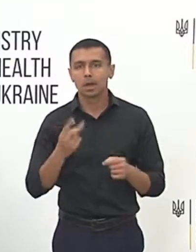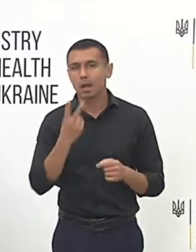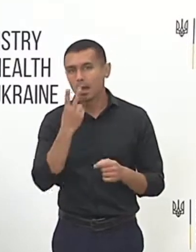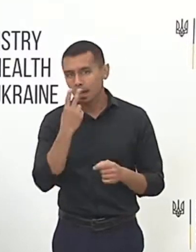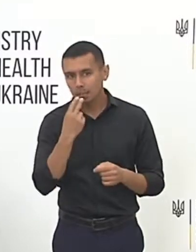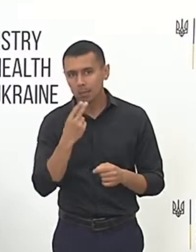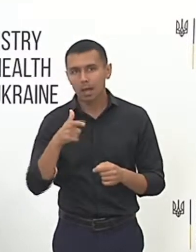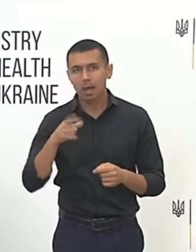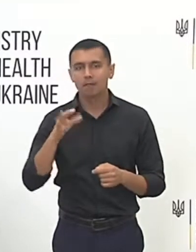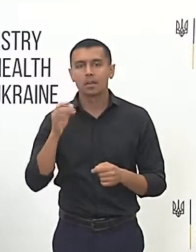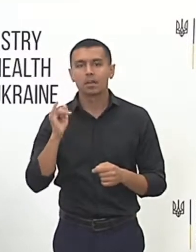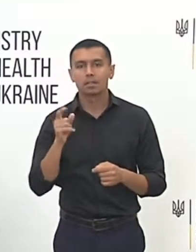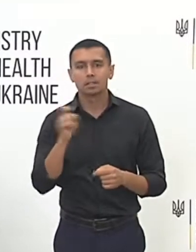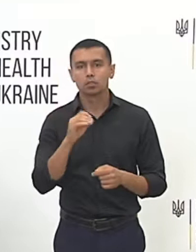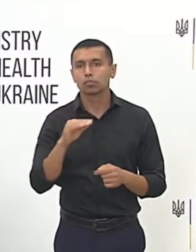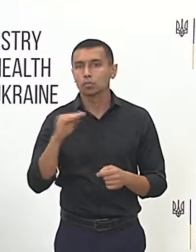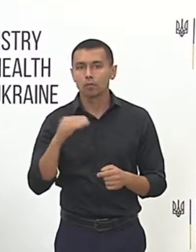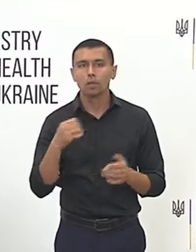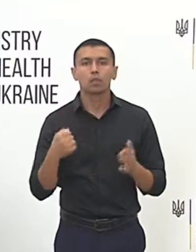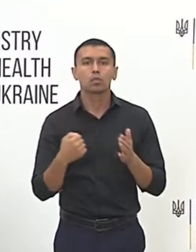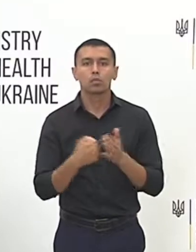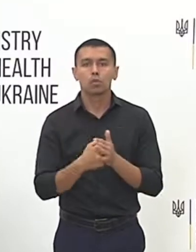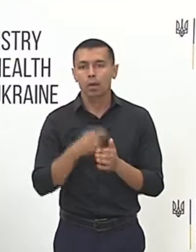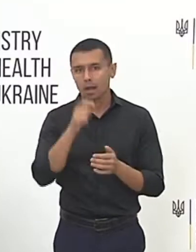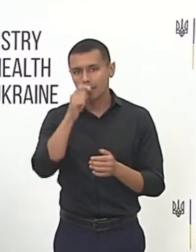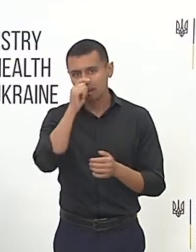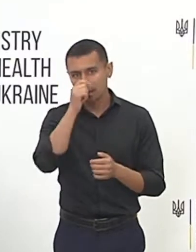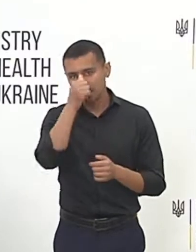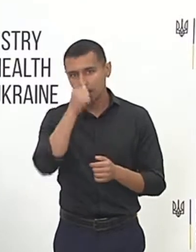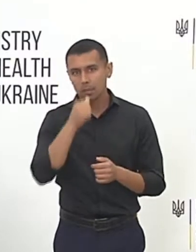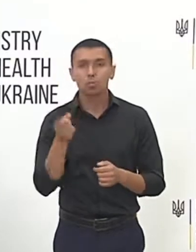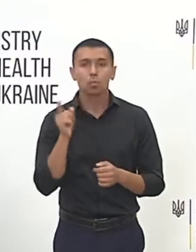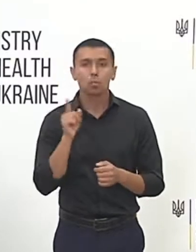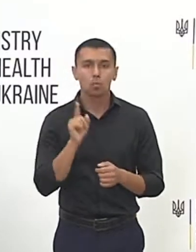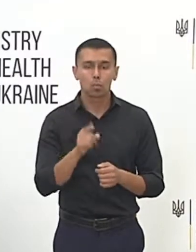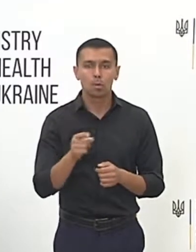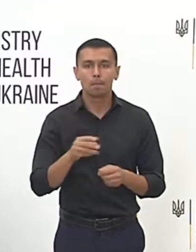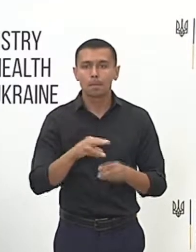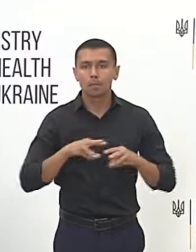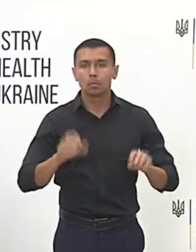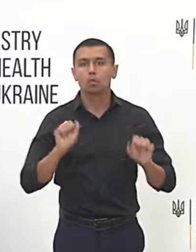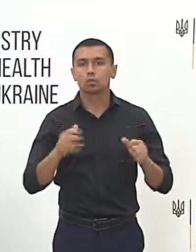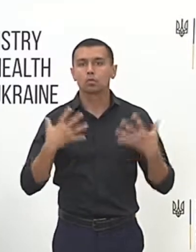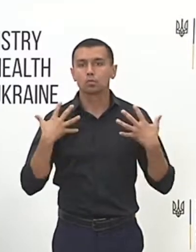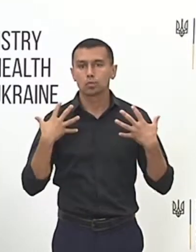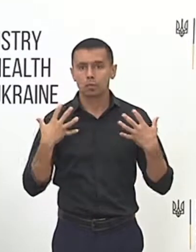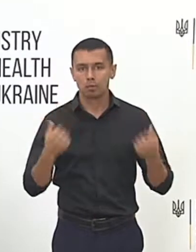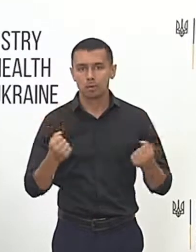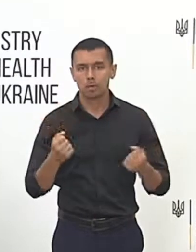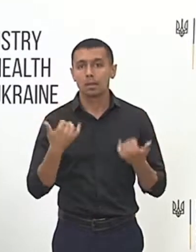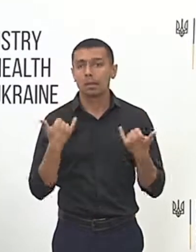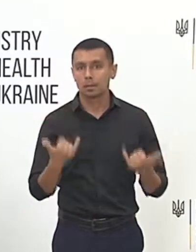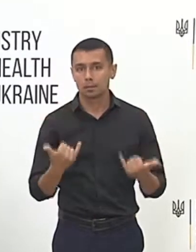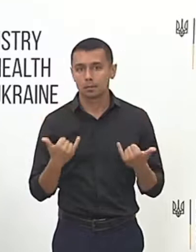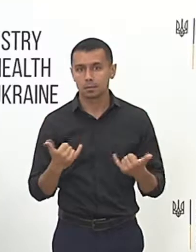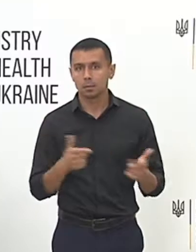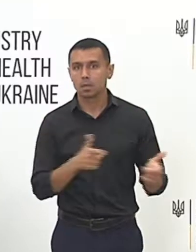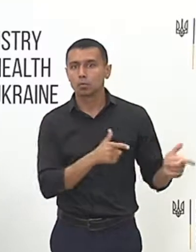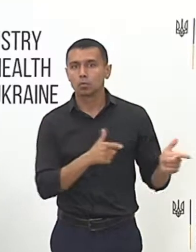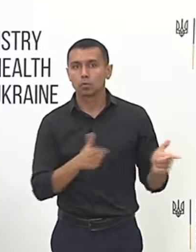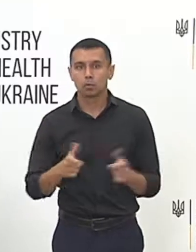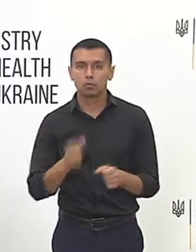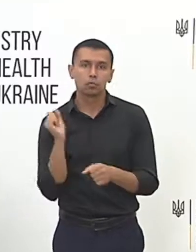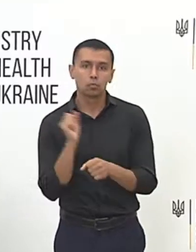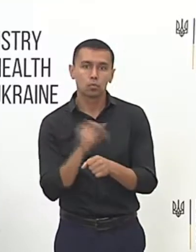ГРВІ, саме з жовтня до квітня місяця. Тому міністром охорони здоров'я наразі